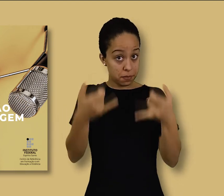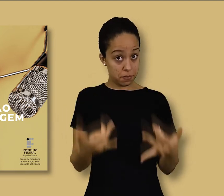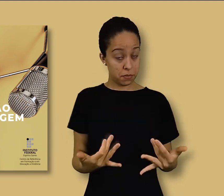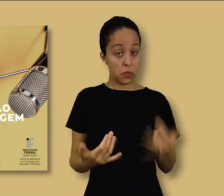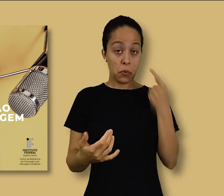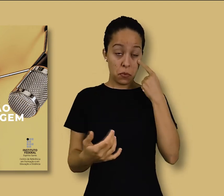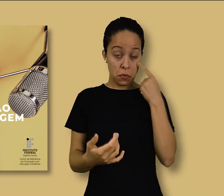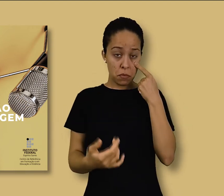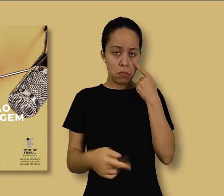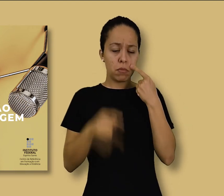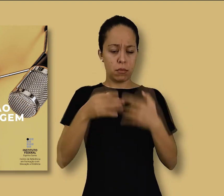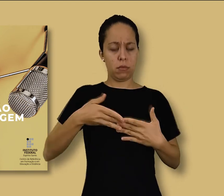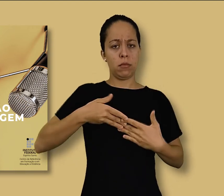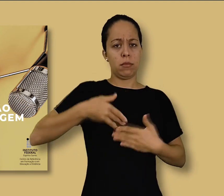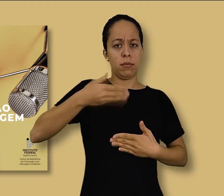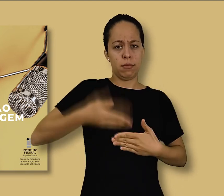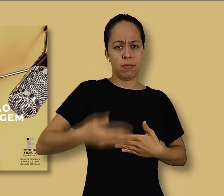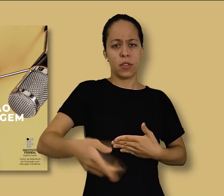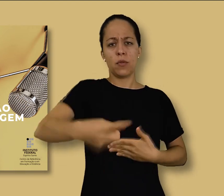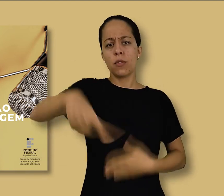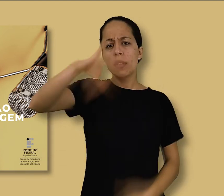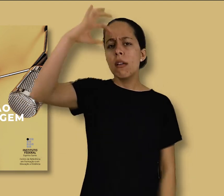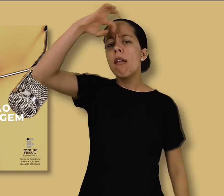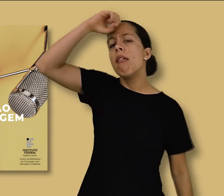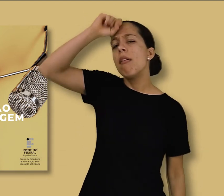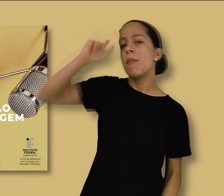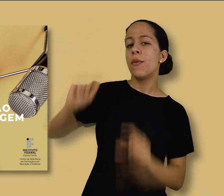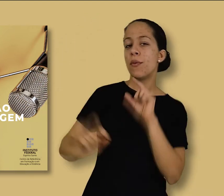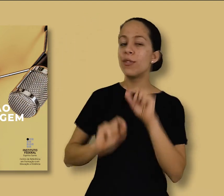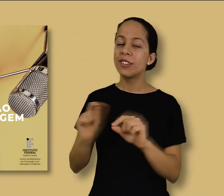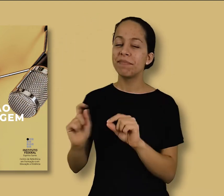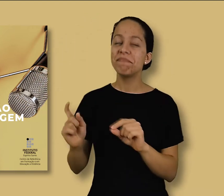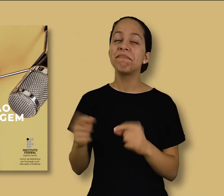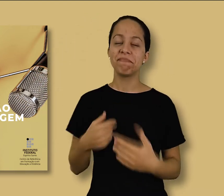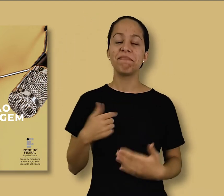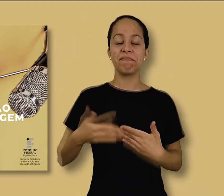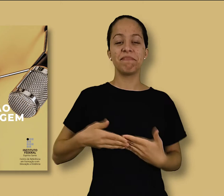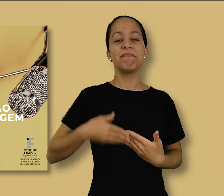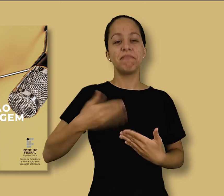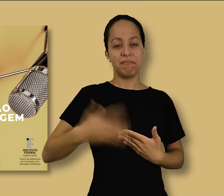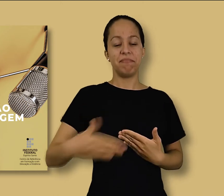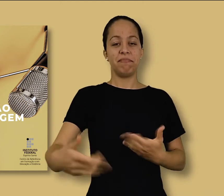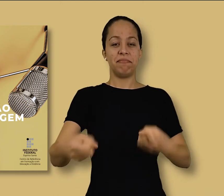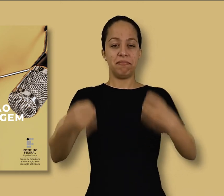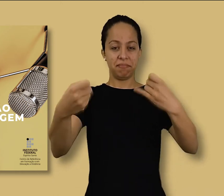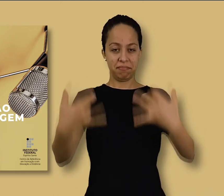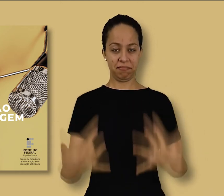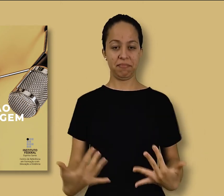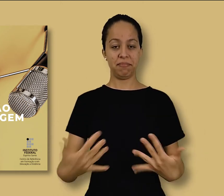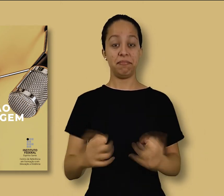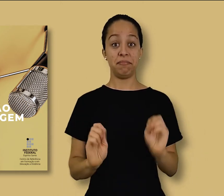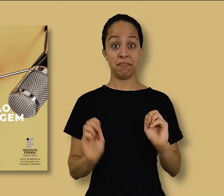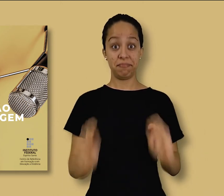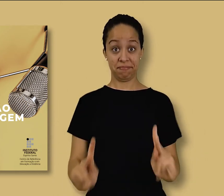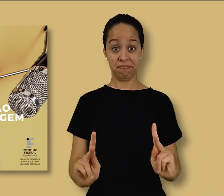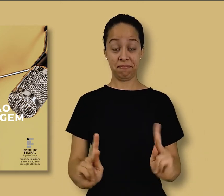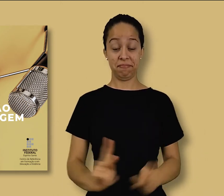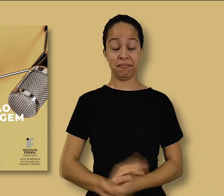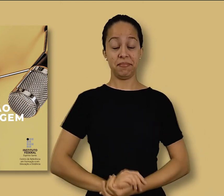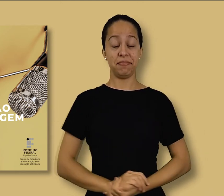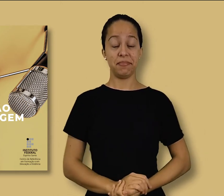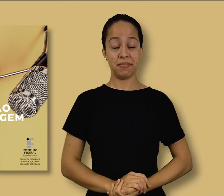é de falar um pouco de apresentar um pouco para vocês o percurso de estudos Que Nós